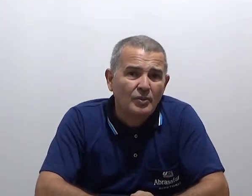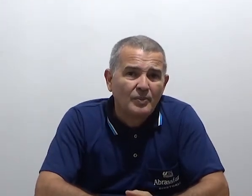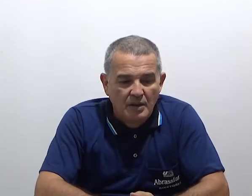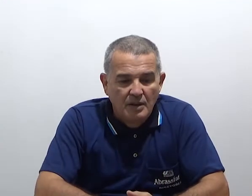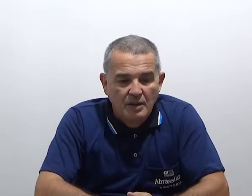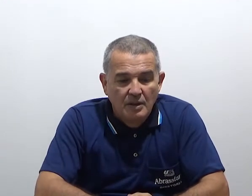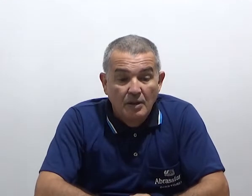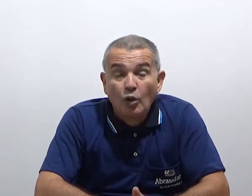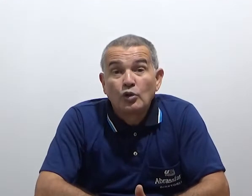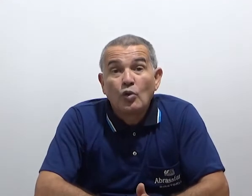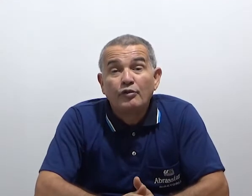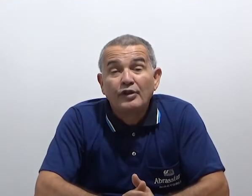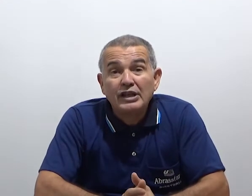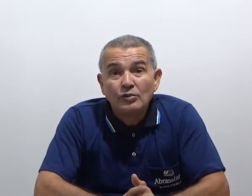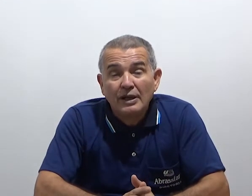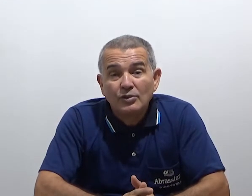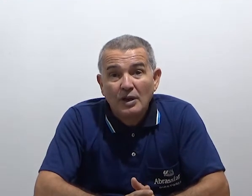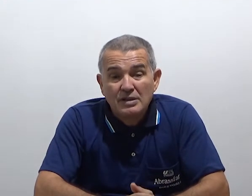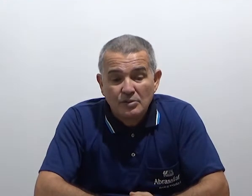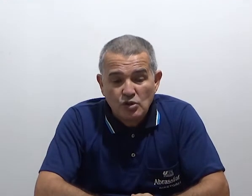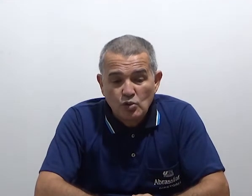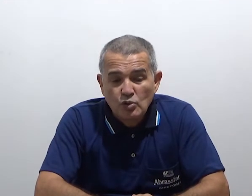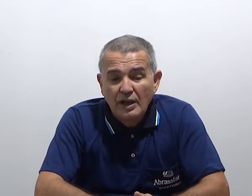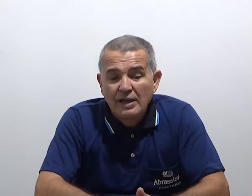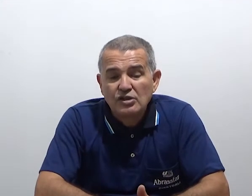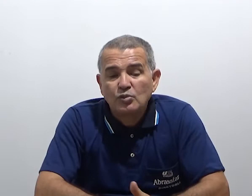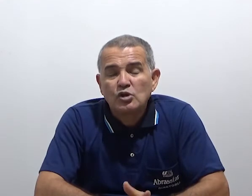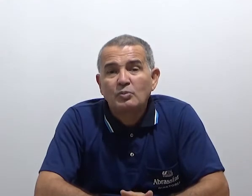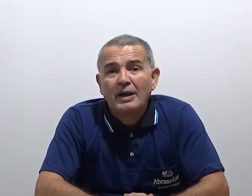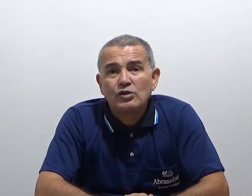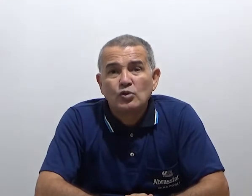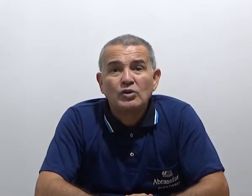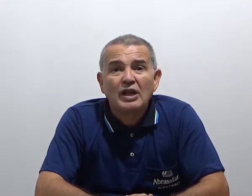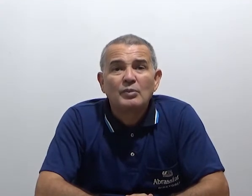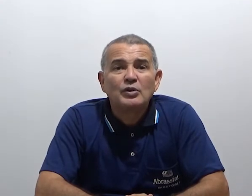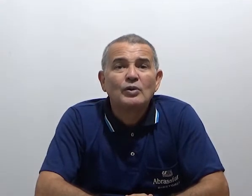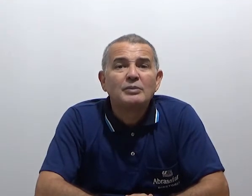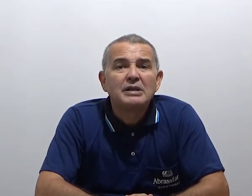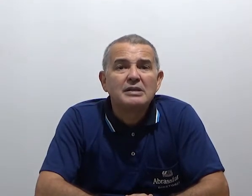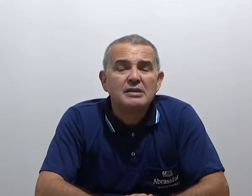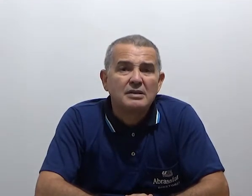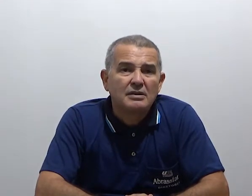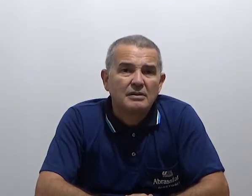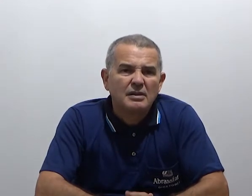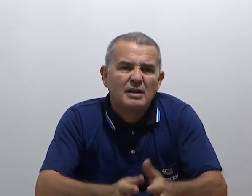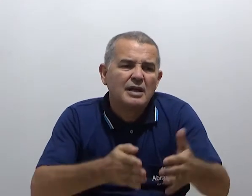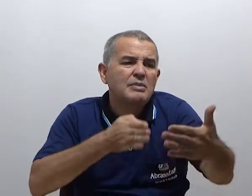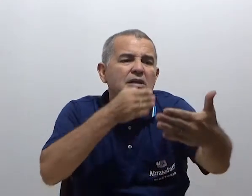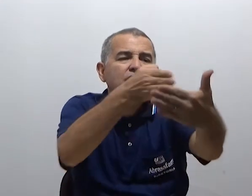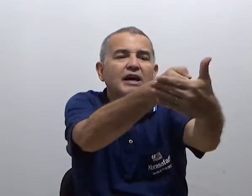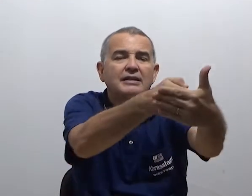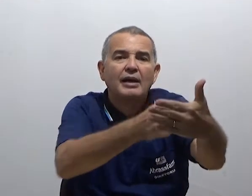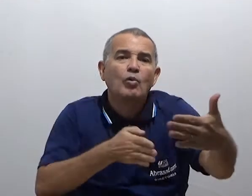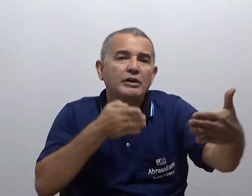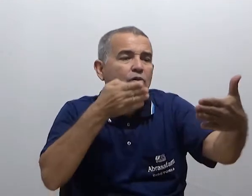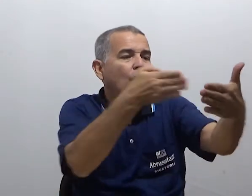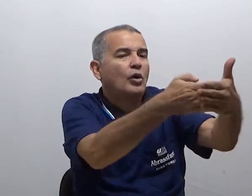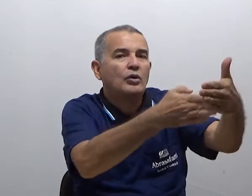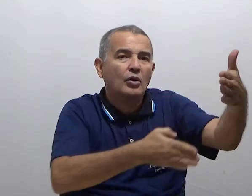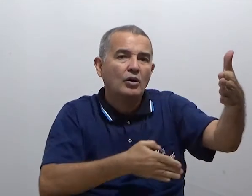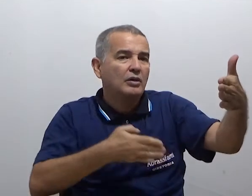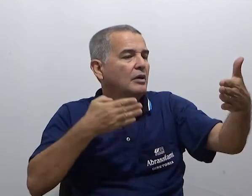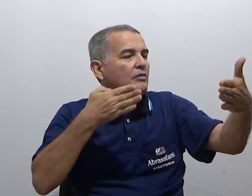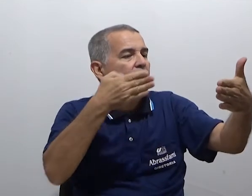filho. Outro conflito na educação de surdo é a questão do espaço, do tempo e do limite. Limite vai até